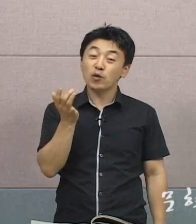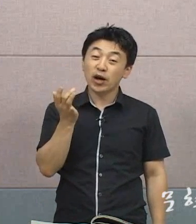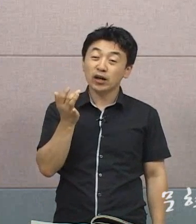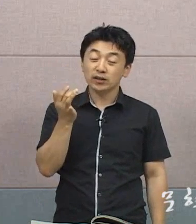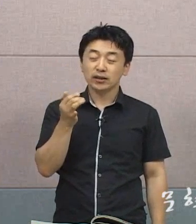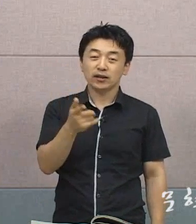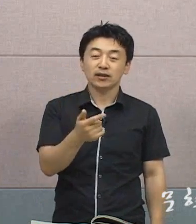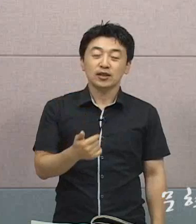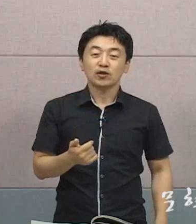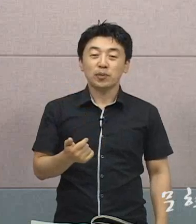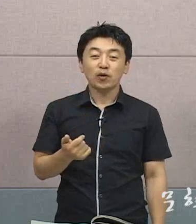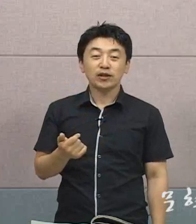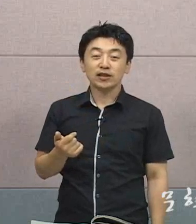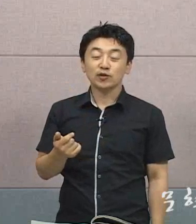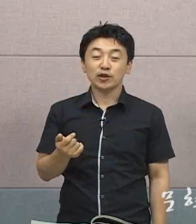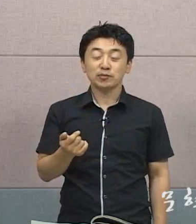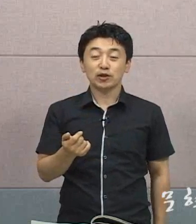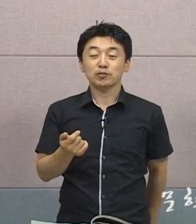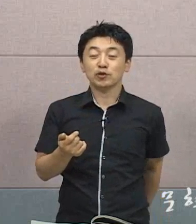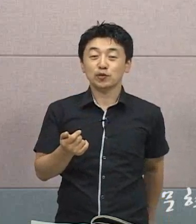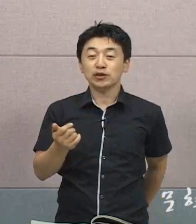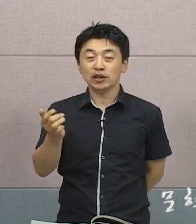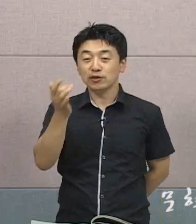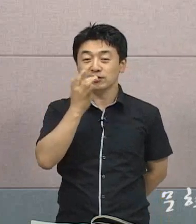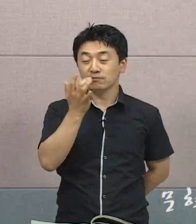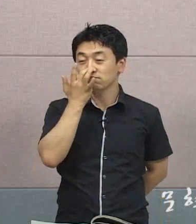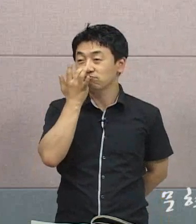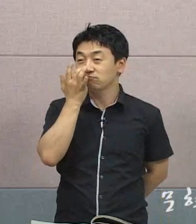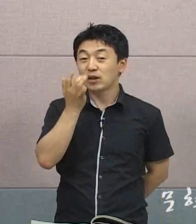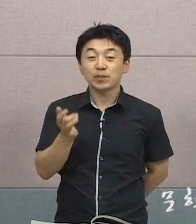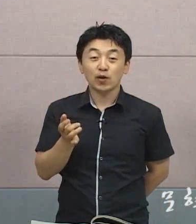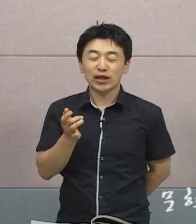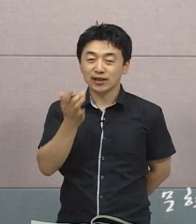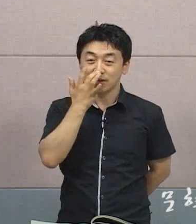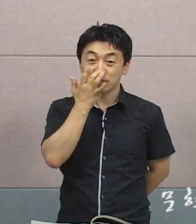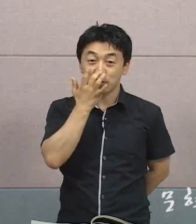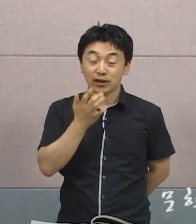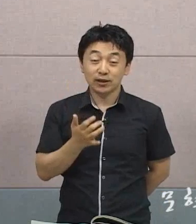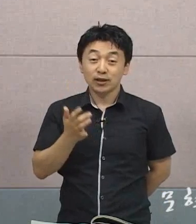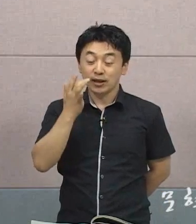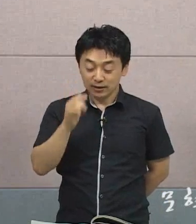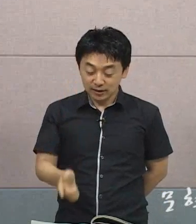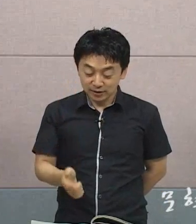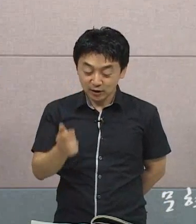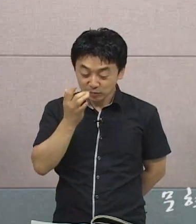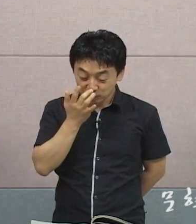별로야. 예, 저는 별로라는 단어로 사용합니다. 여러분들도 똑같이 사용하시죠. 별로다, 별로다. 예, 책에는요,